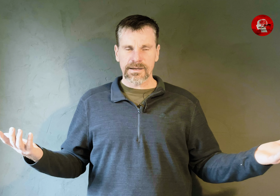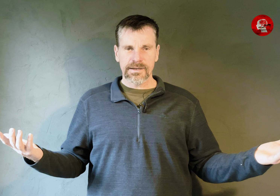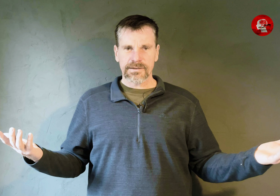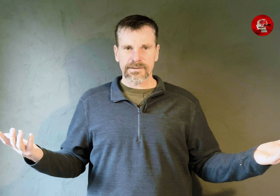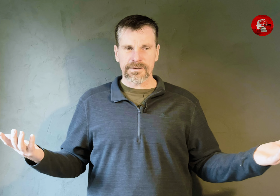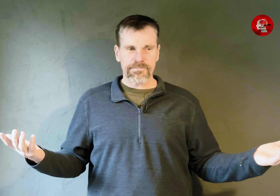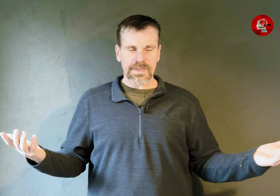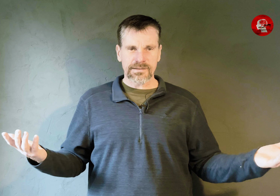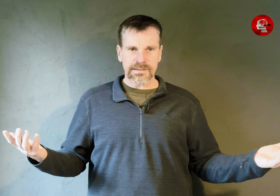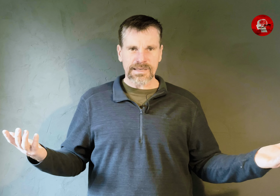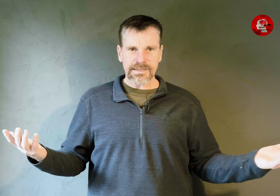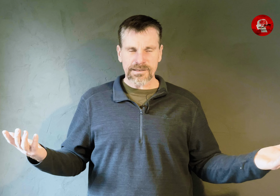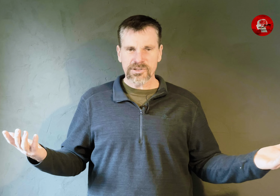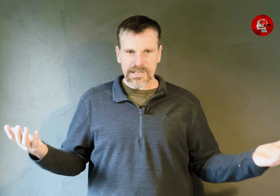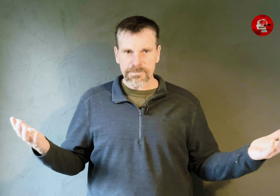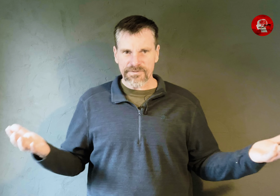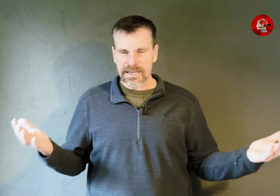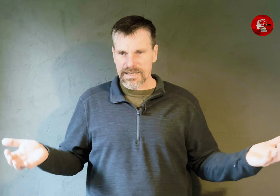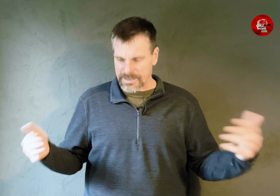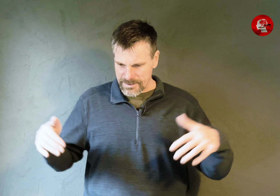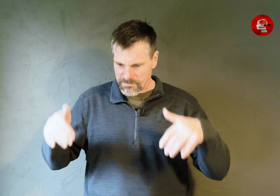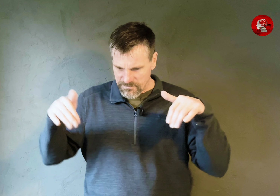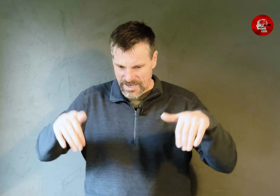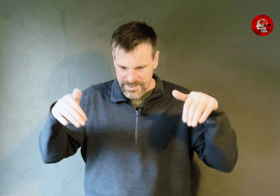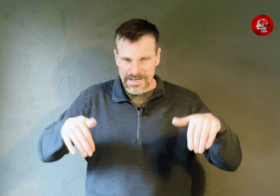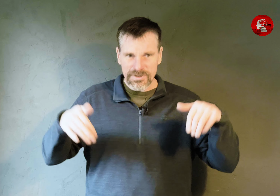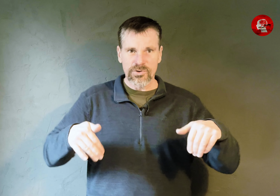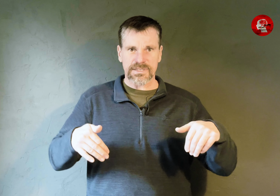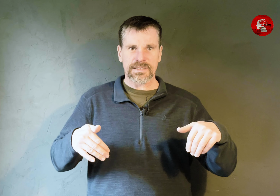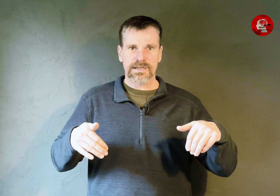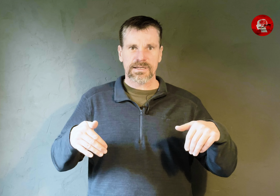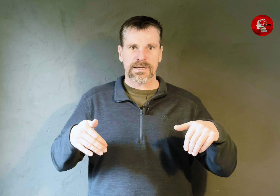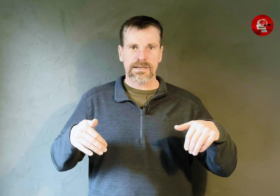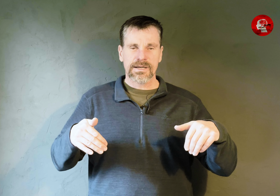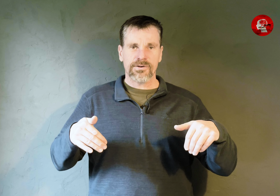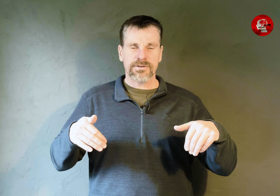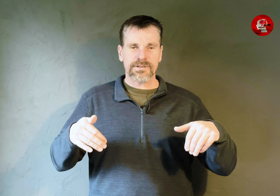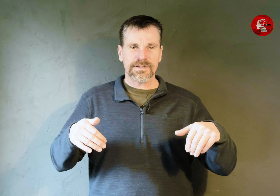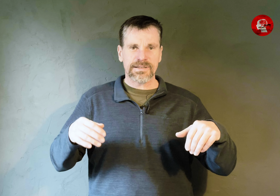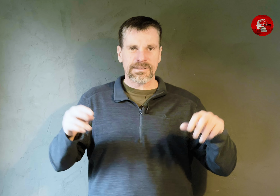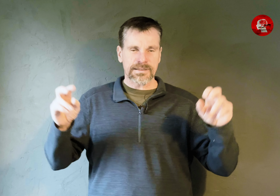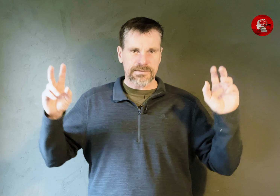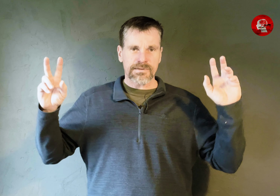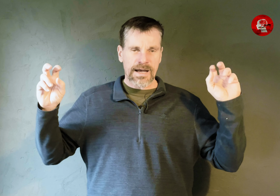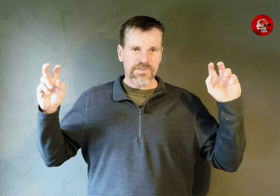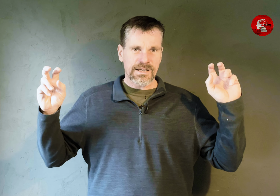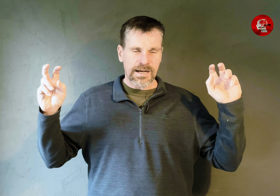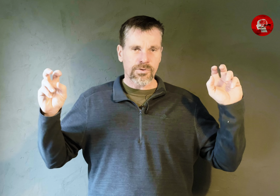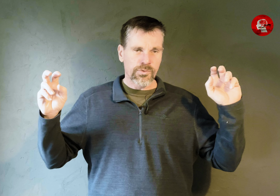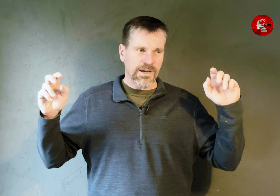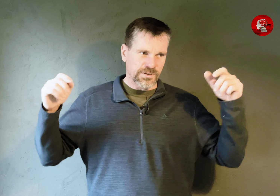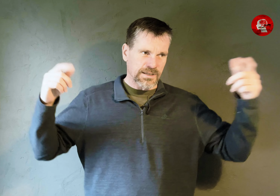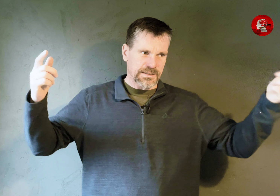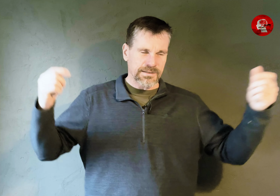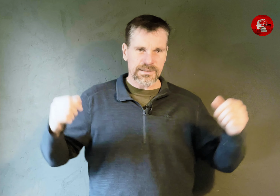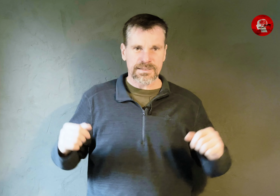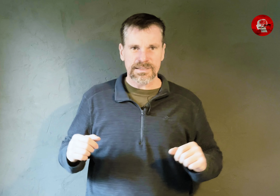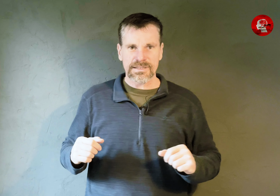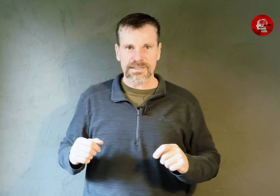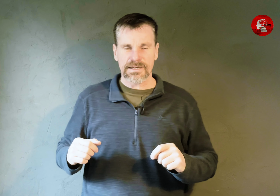die ketten könnt ihr nicht mehr verhindern die werden hier benutzt ja und jetzt haben wir nach corona wird jetzt das nächste ding sein